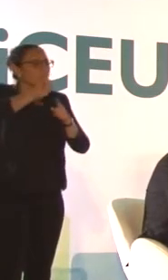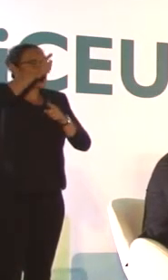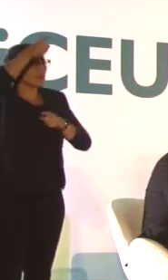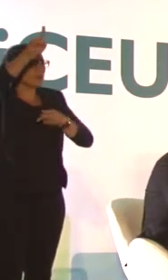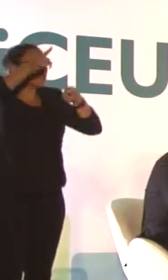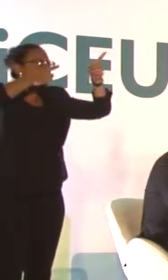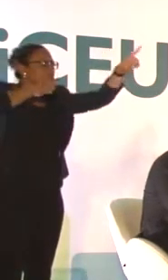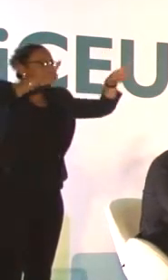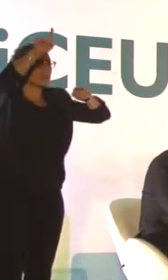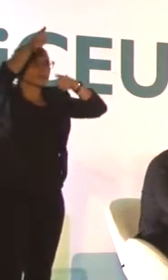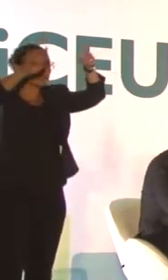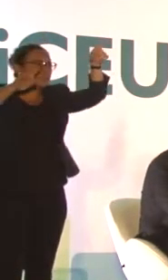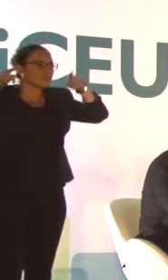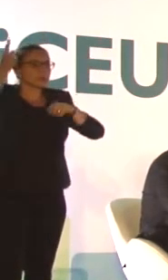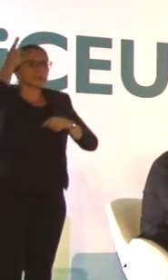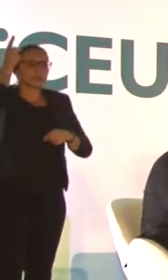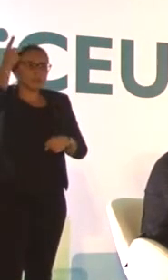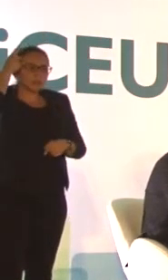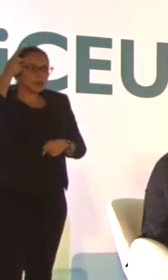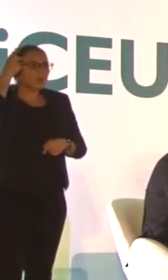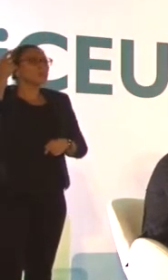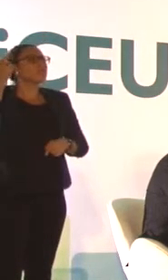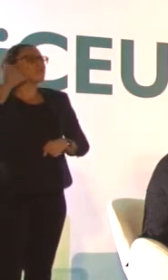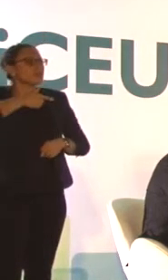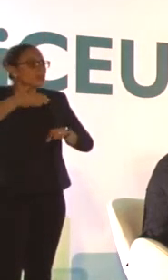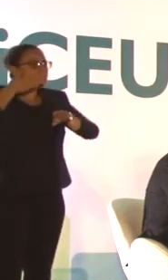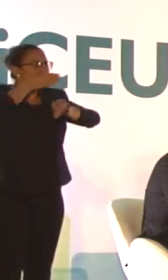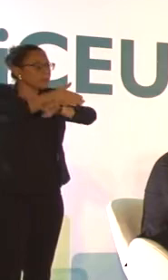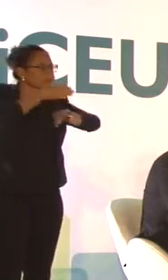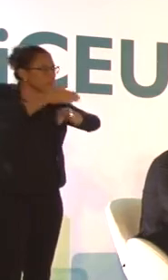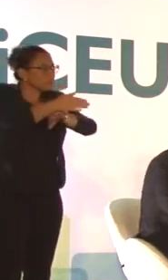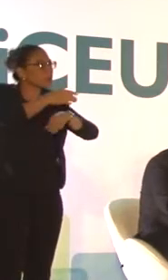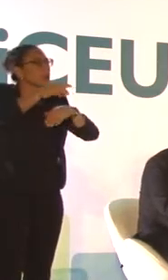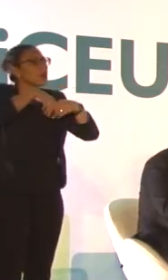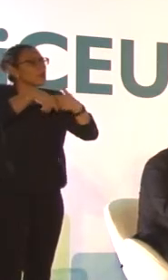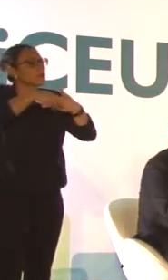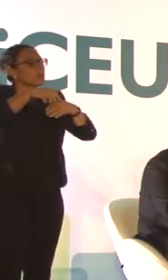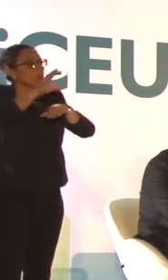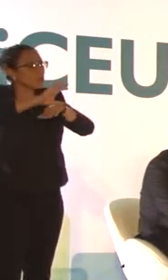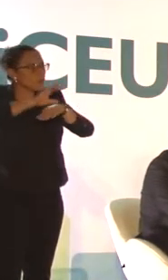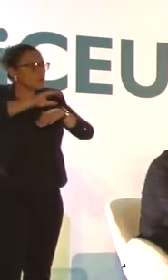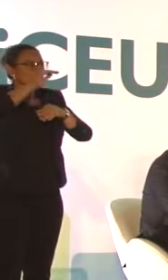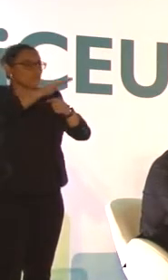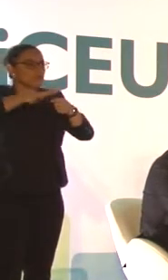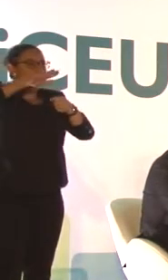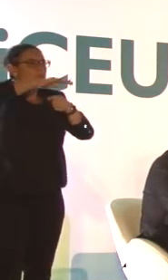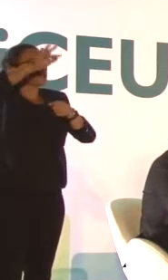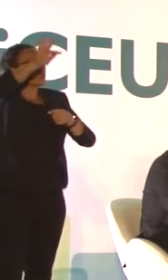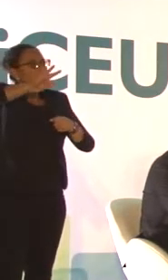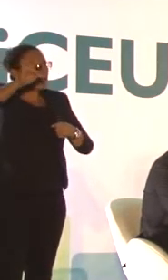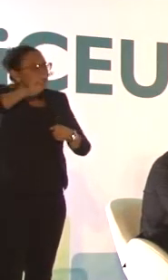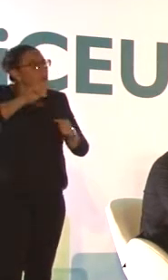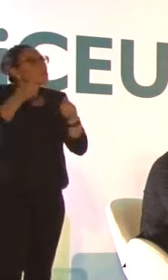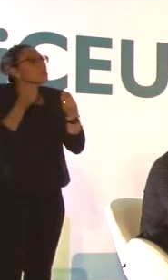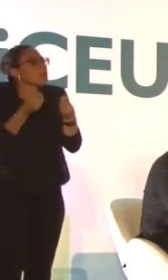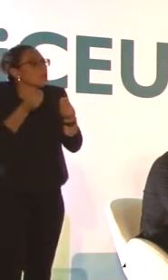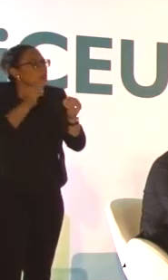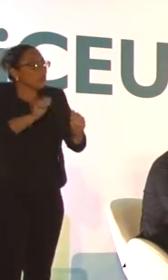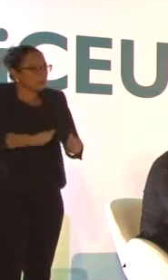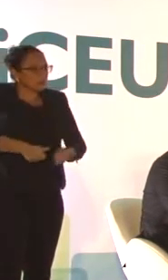São Paulo terem acesso a um curso superior para que melhoremos os